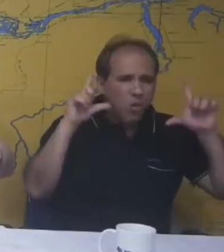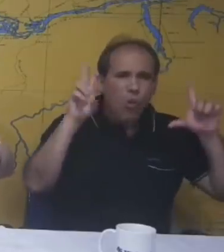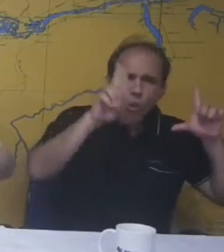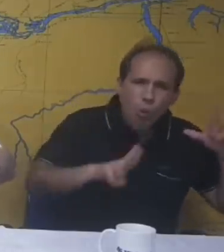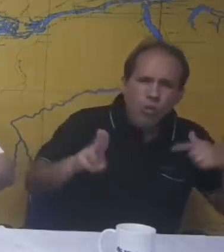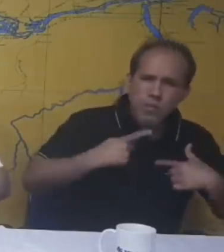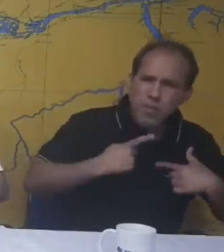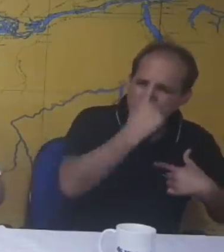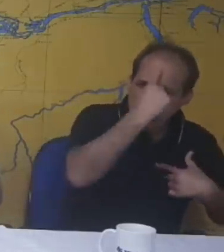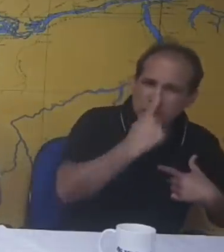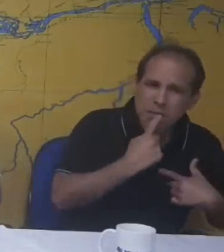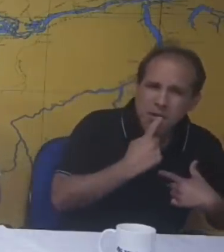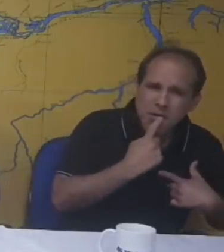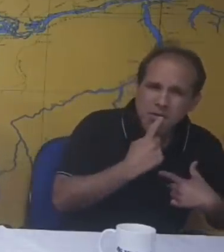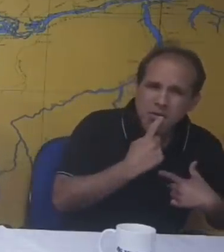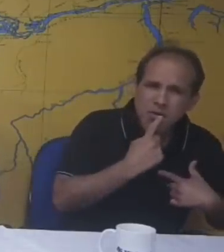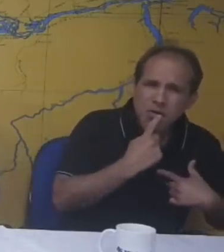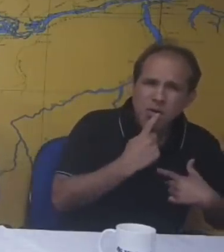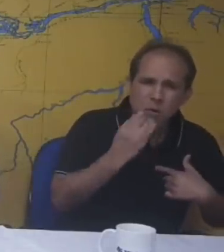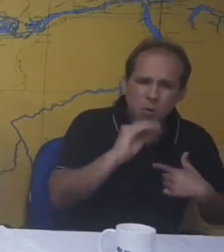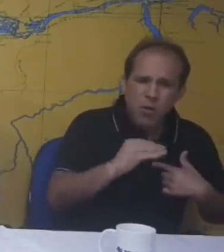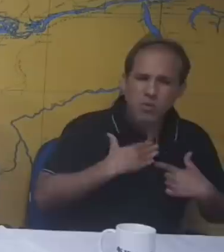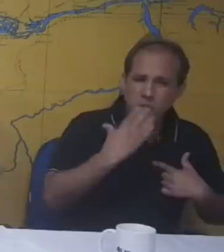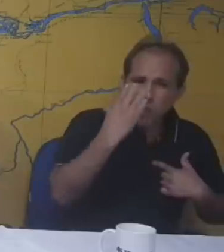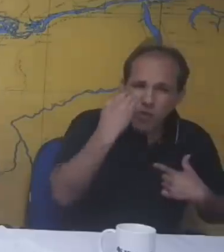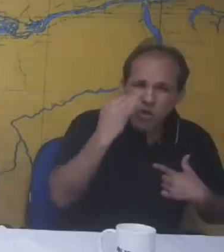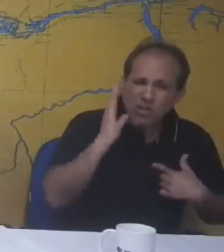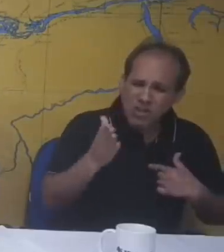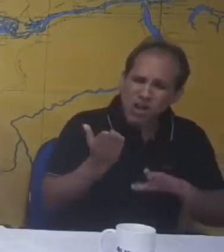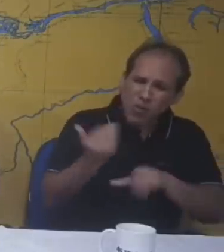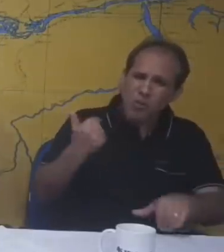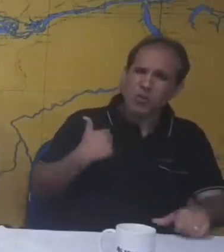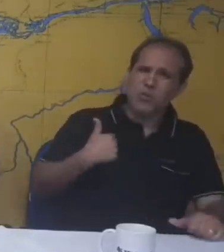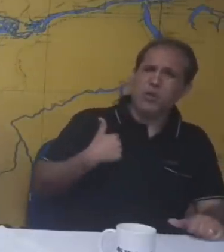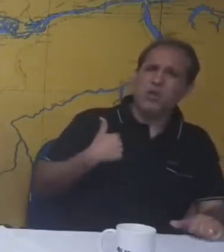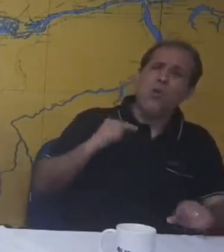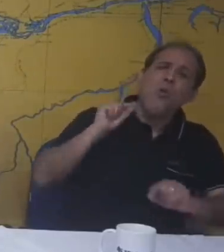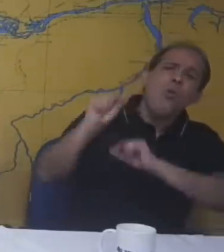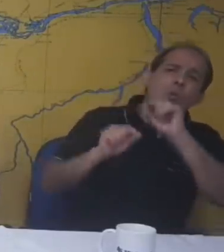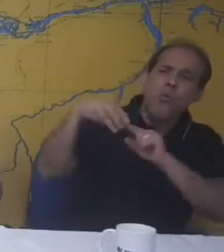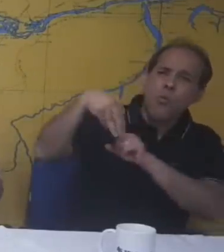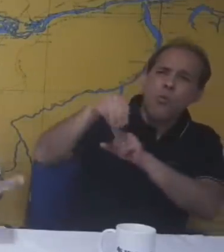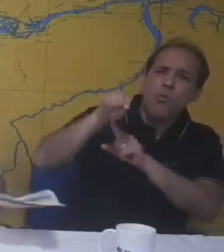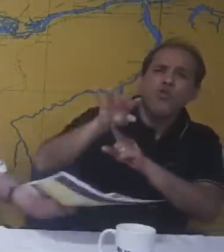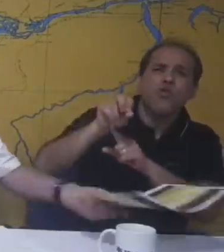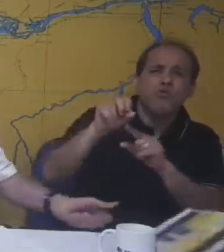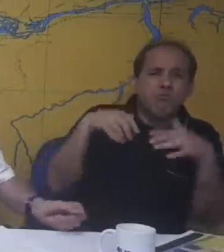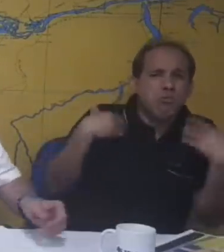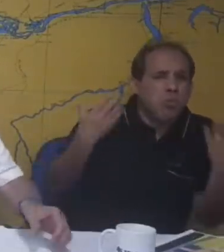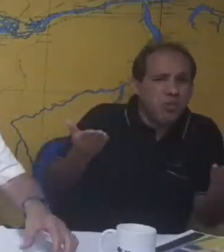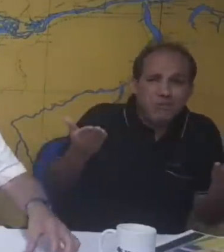aí a minha fotografia no momento que ele está rompido comigo, né? Por motivos eu não sei quais, mas tudo